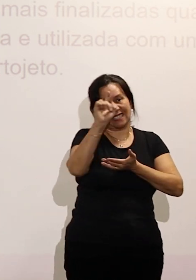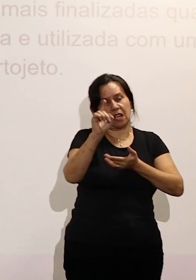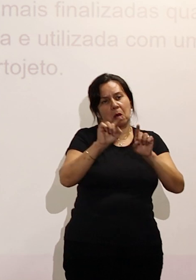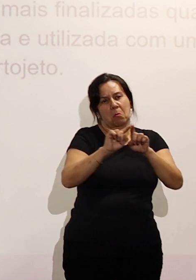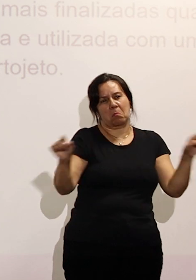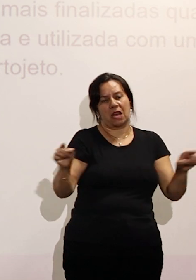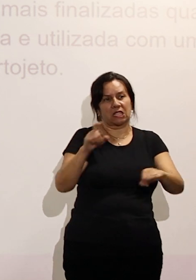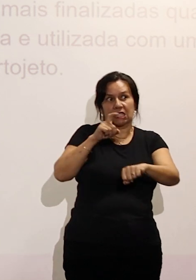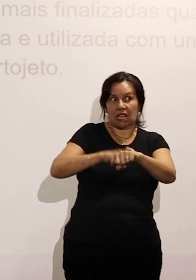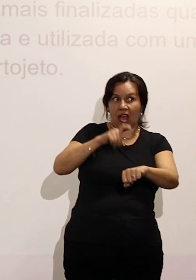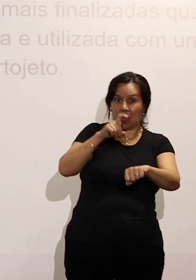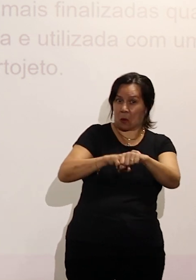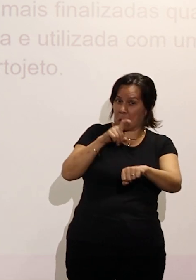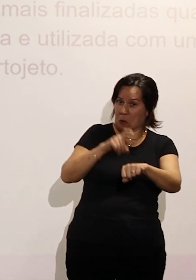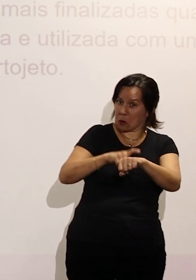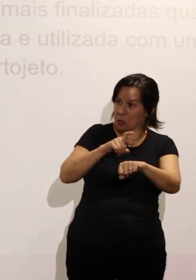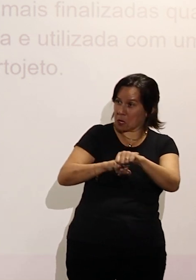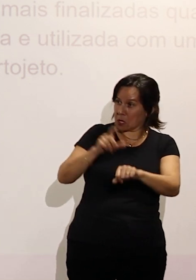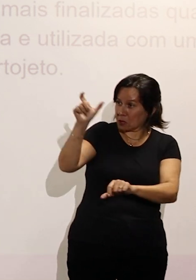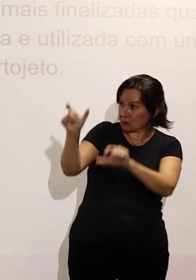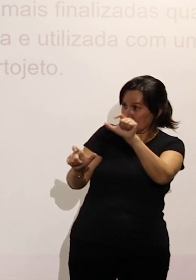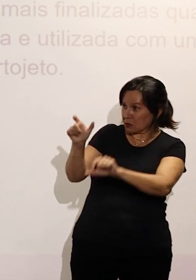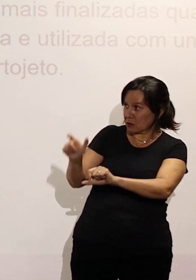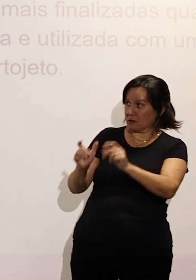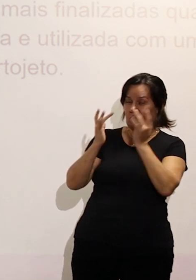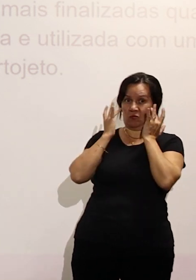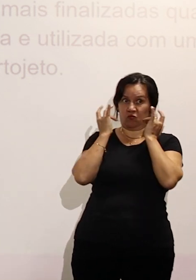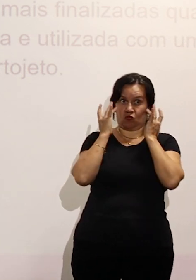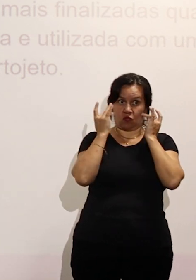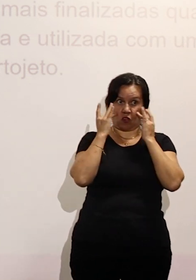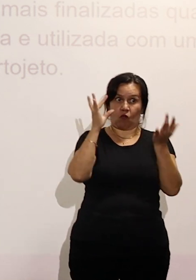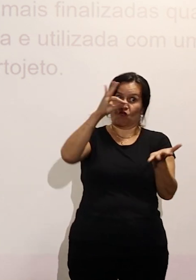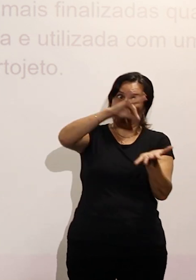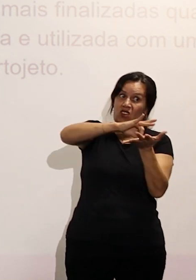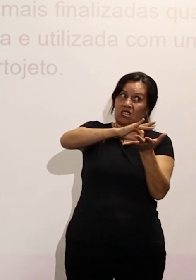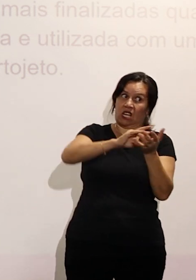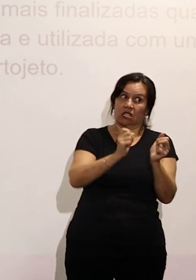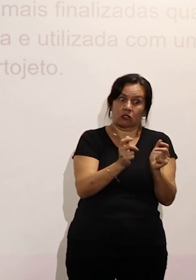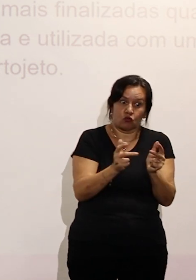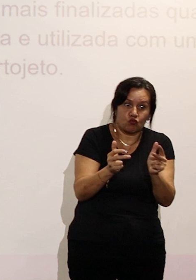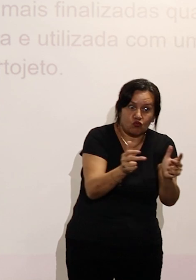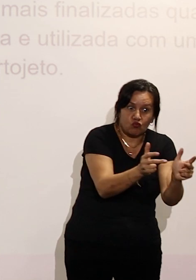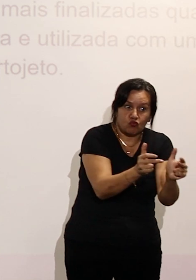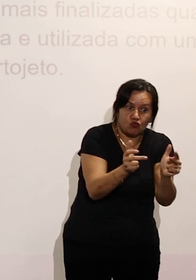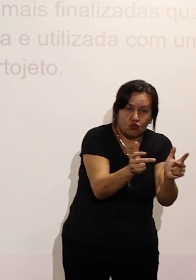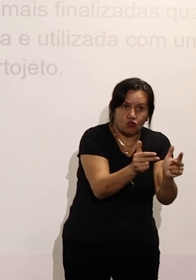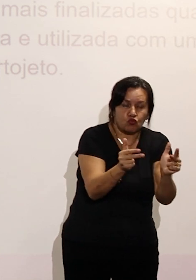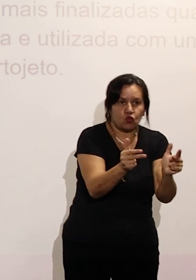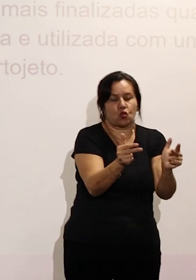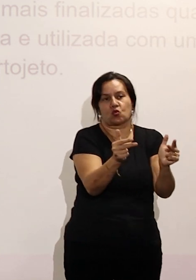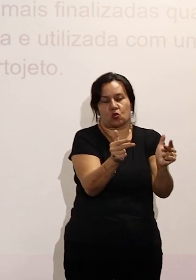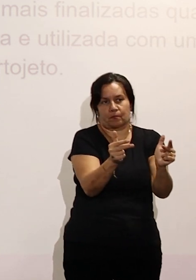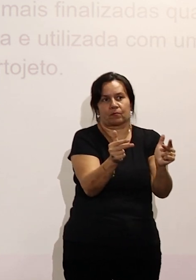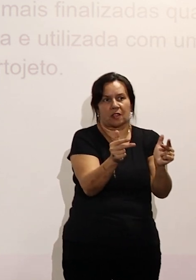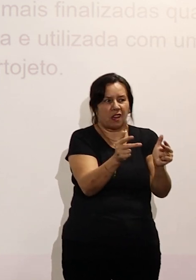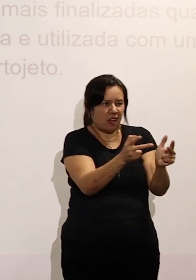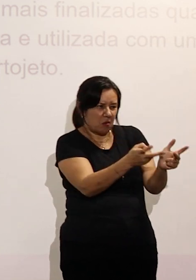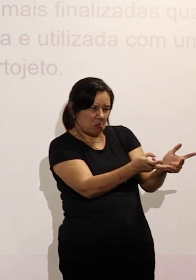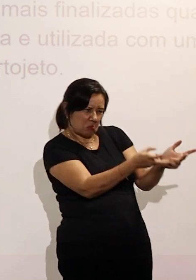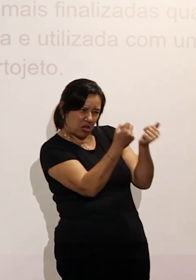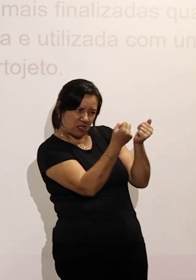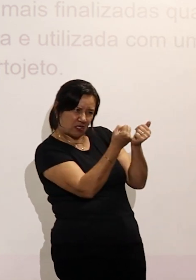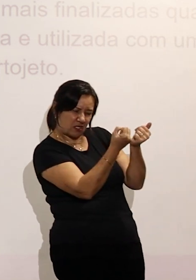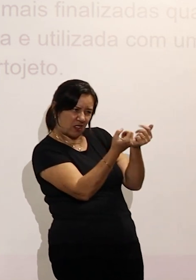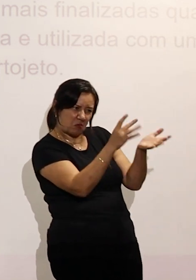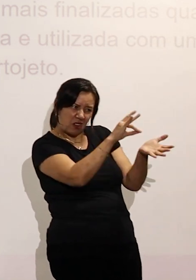os artistas que vão fazer a arte real do jogo, ou que vão filmar a série, eles veem que, de alguma forma,